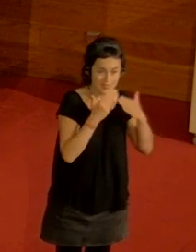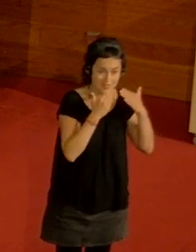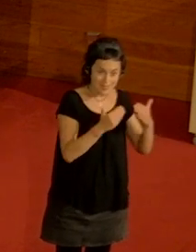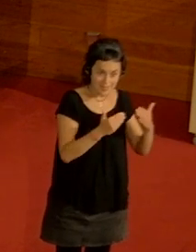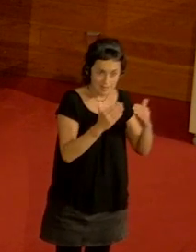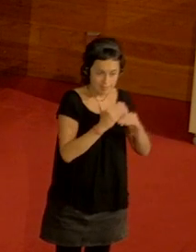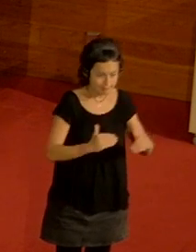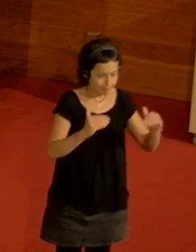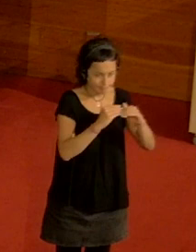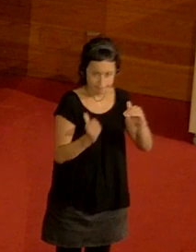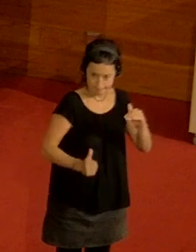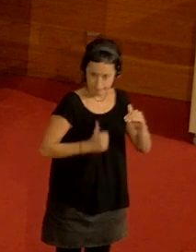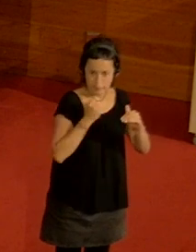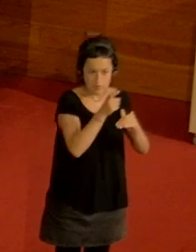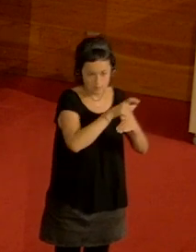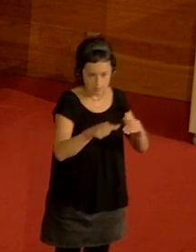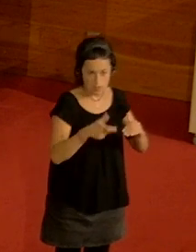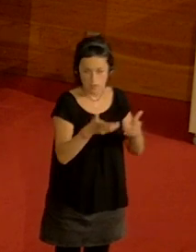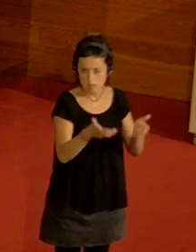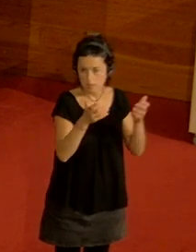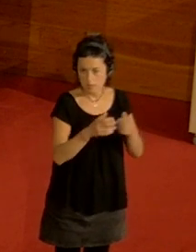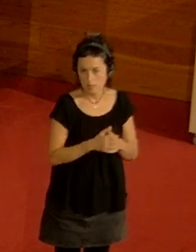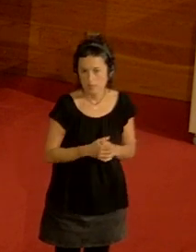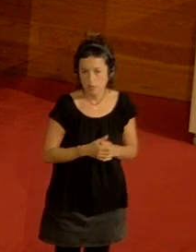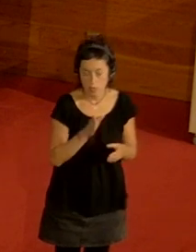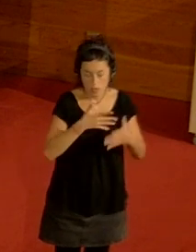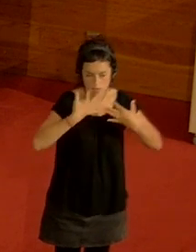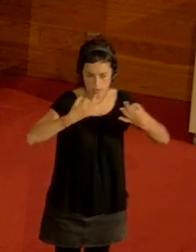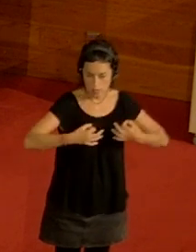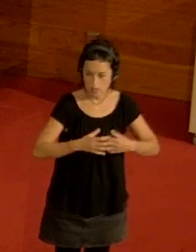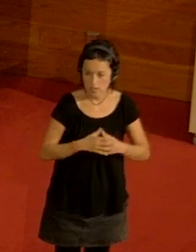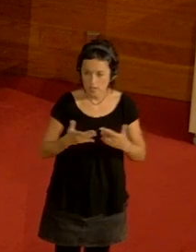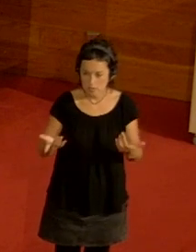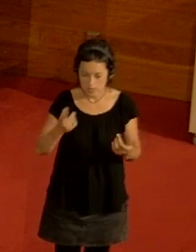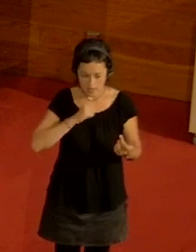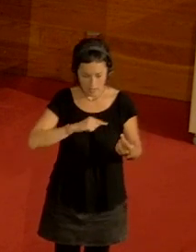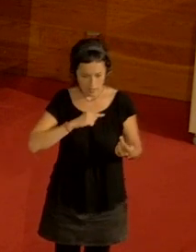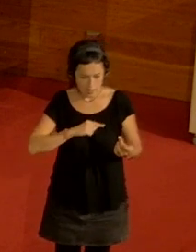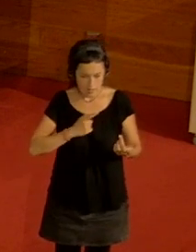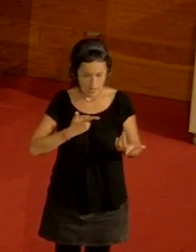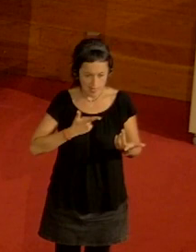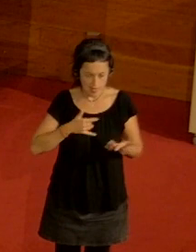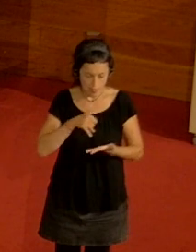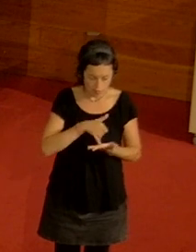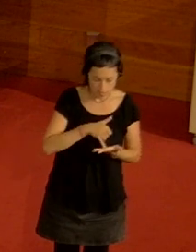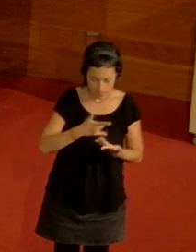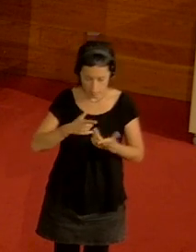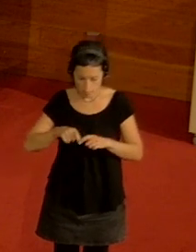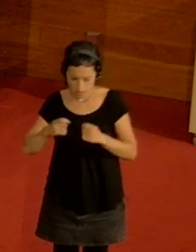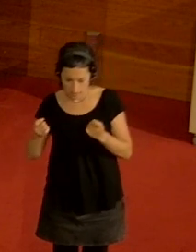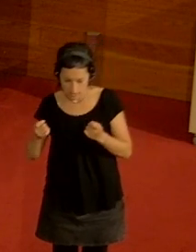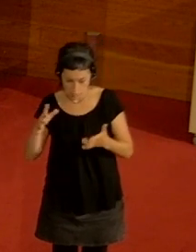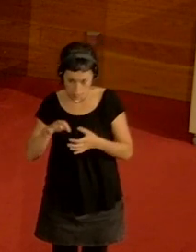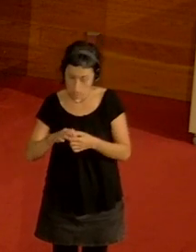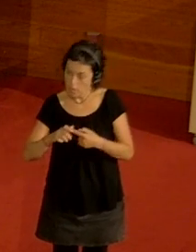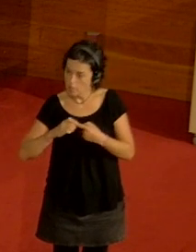oportunidades de las personas esta conciencia de vulnerabilidad y de y de y de fragilidad en en lo que tiene que ver con lo material